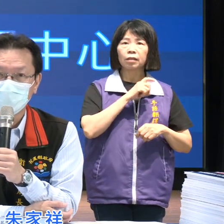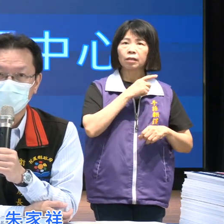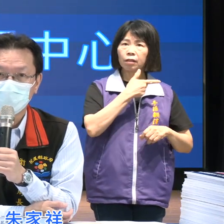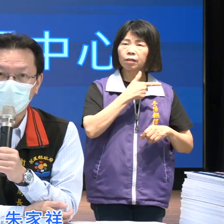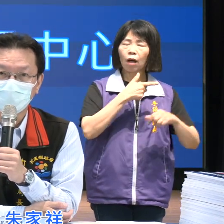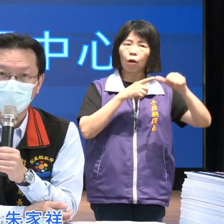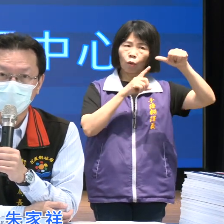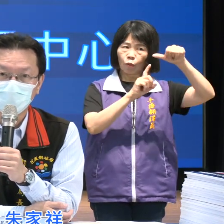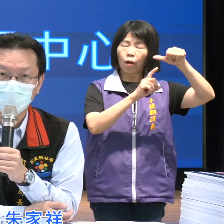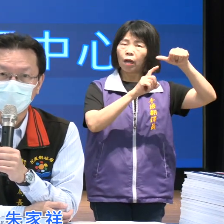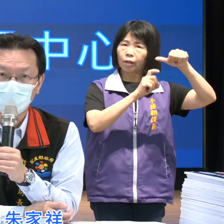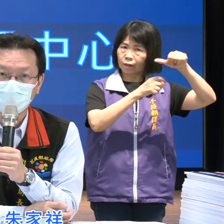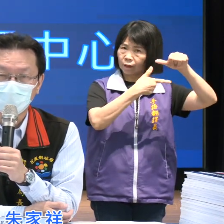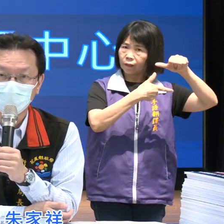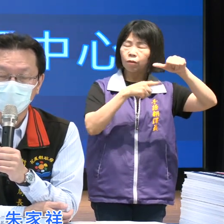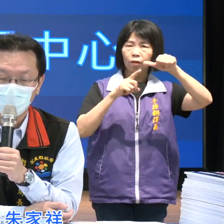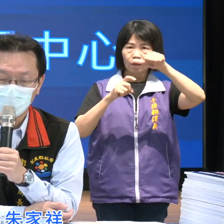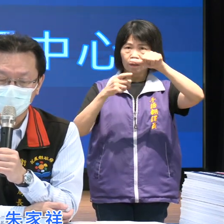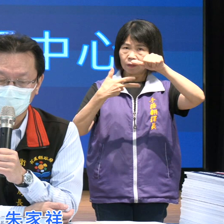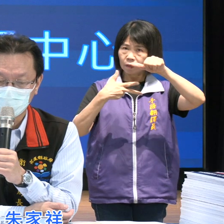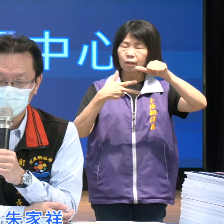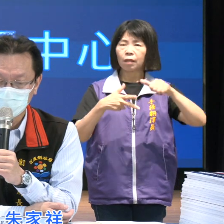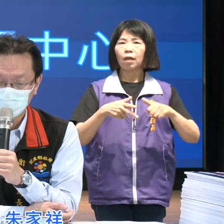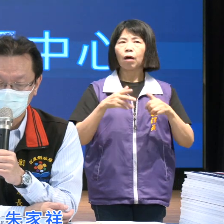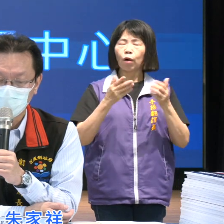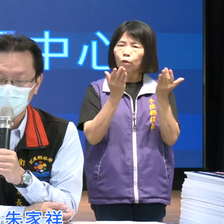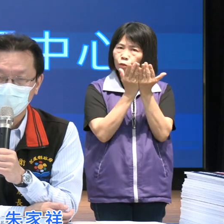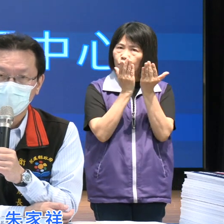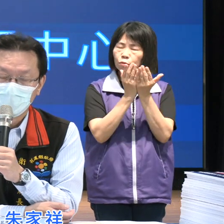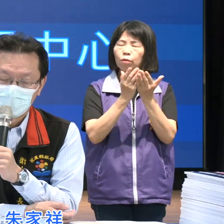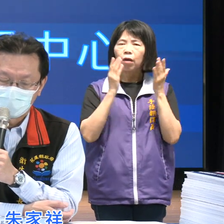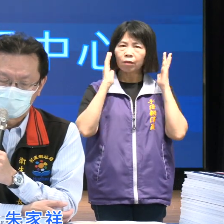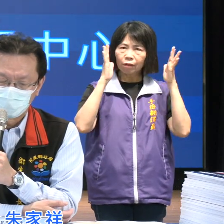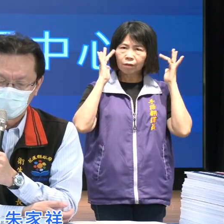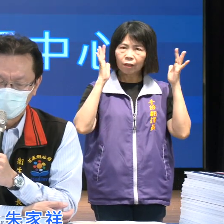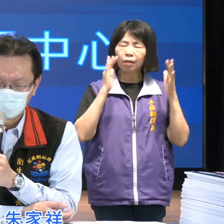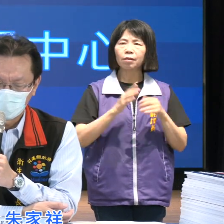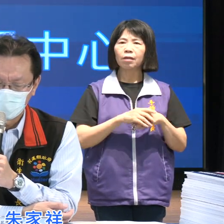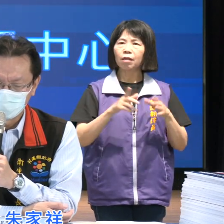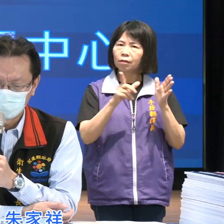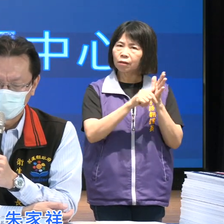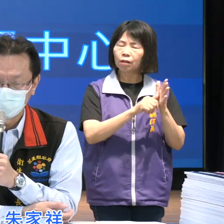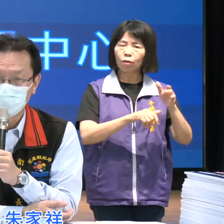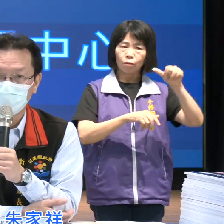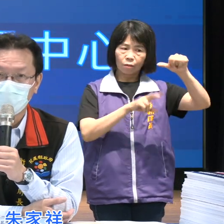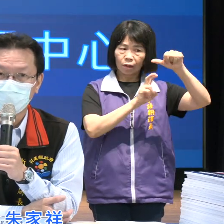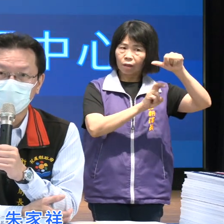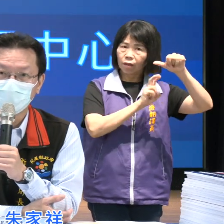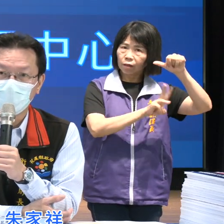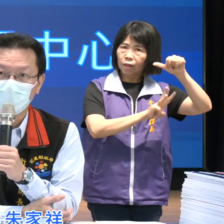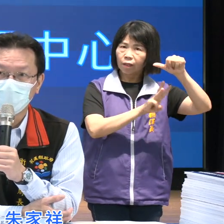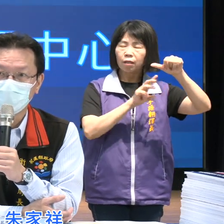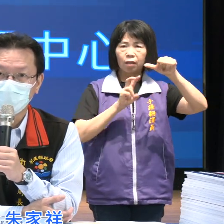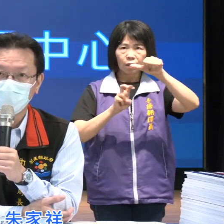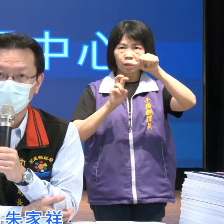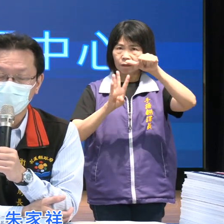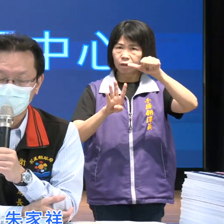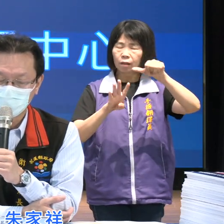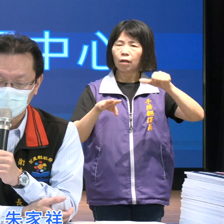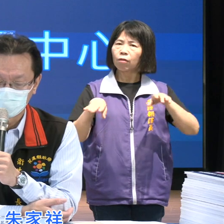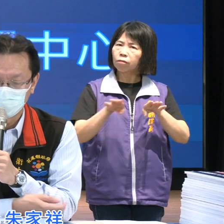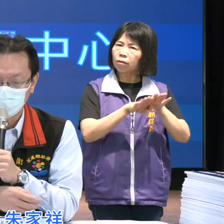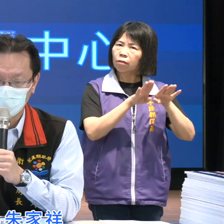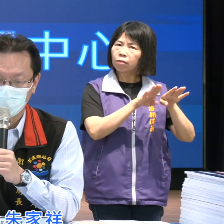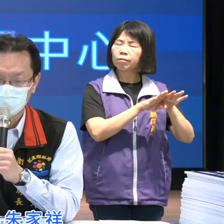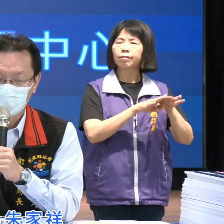正常上学上课的一个时间。那5月23、24呢是在放假哈、这一周